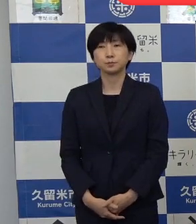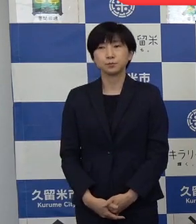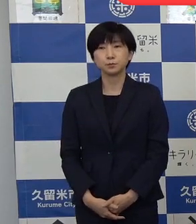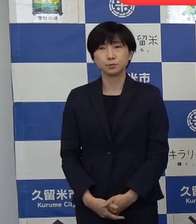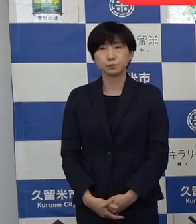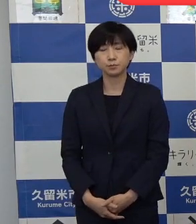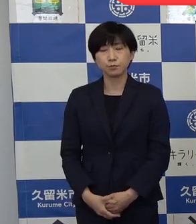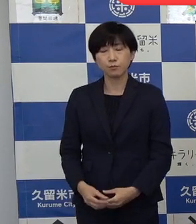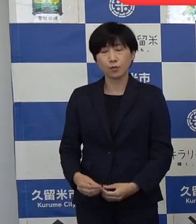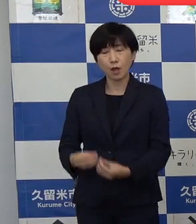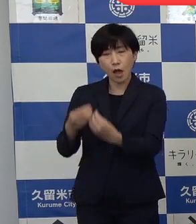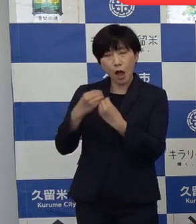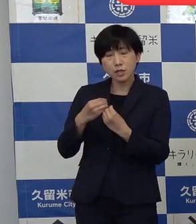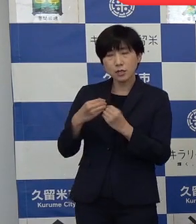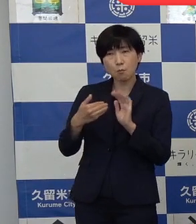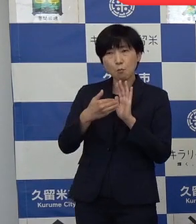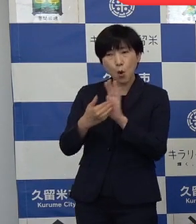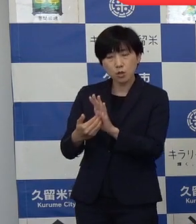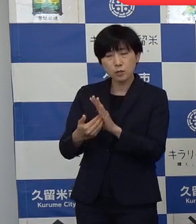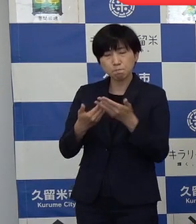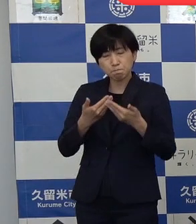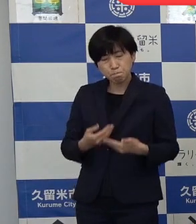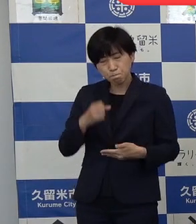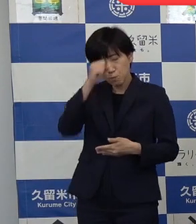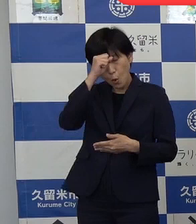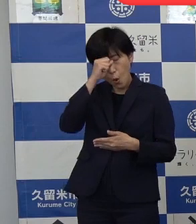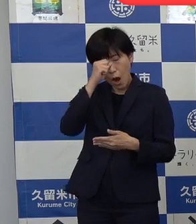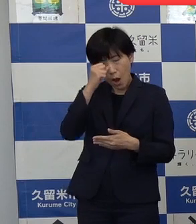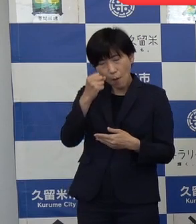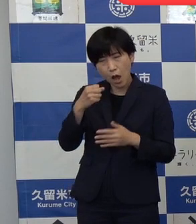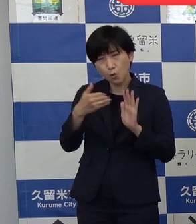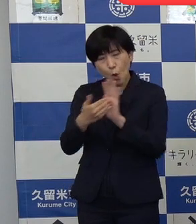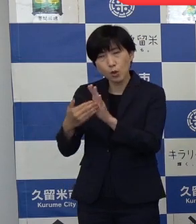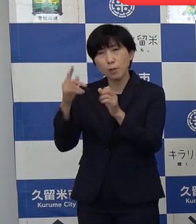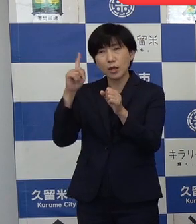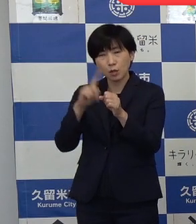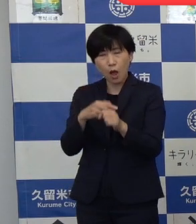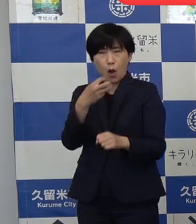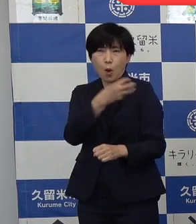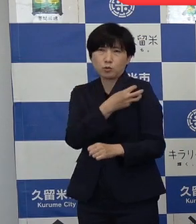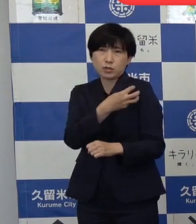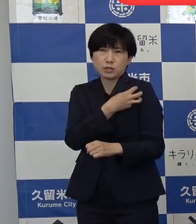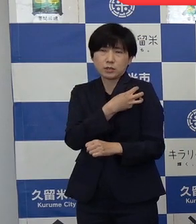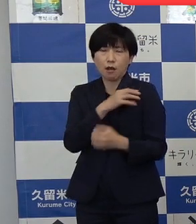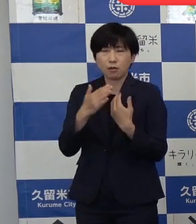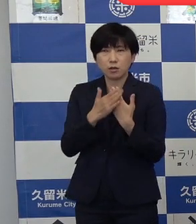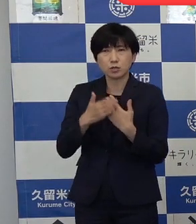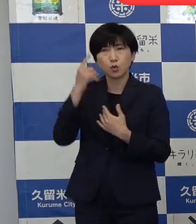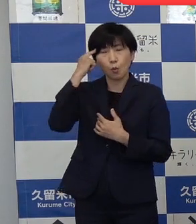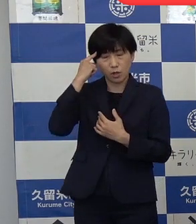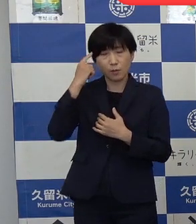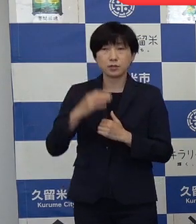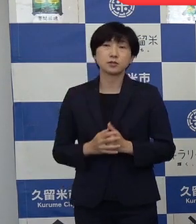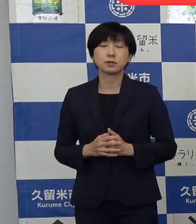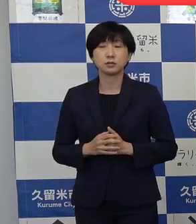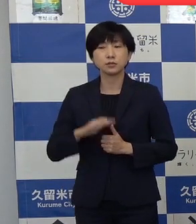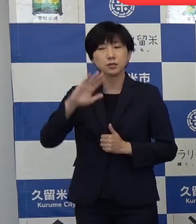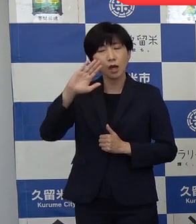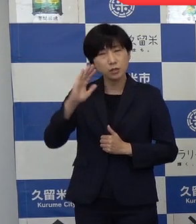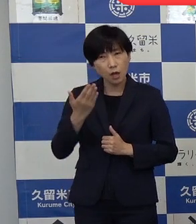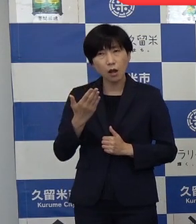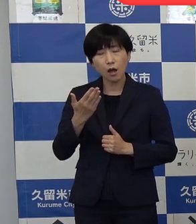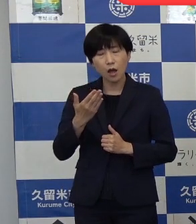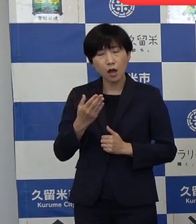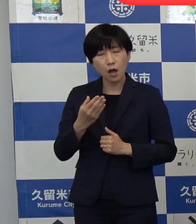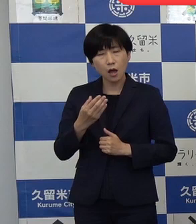感染防止、重症化予防の切り札としては、やはりワクチン接種だと考えております。しかしながら、